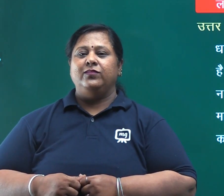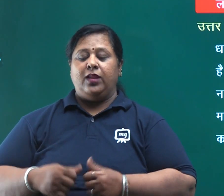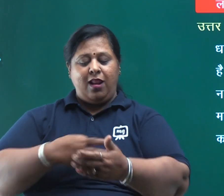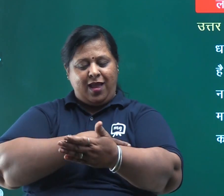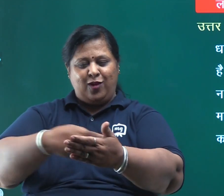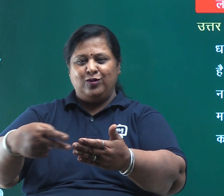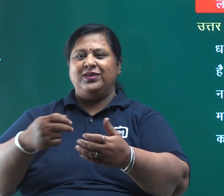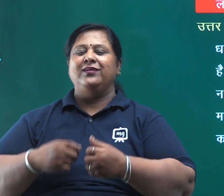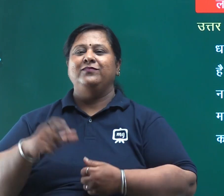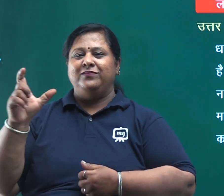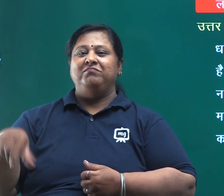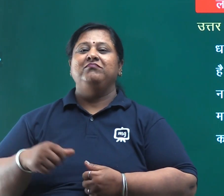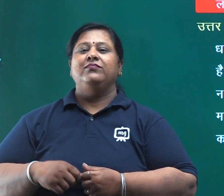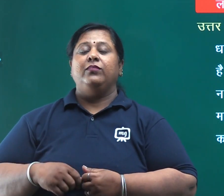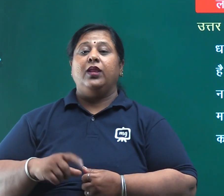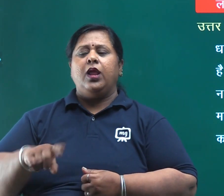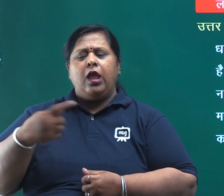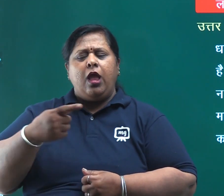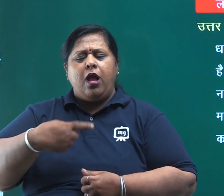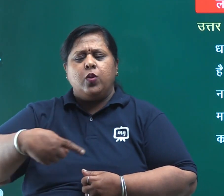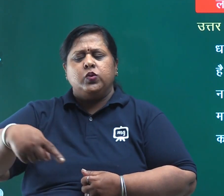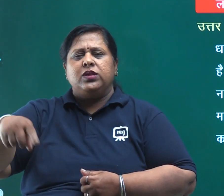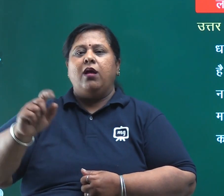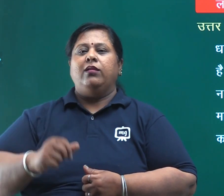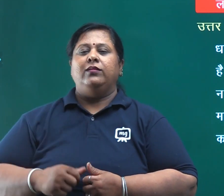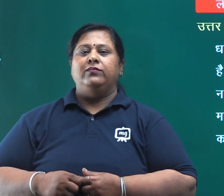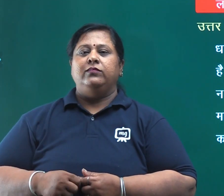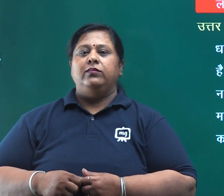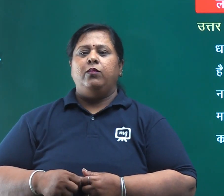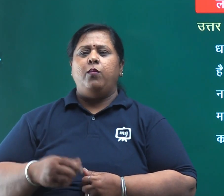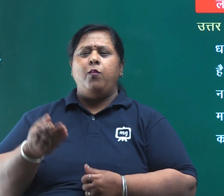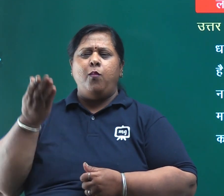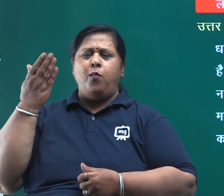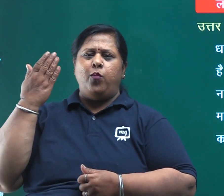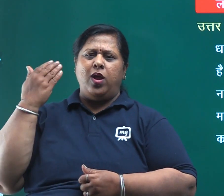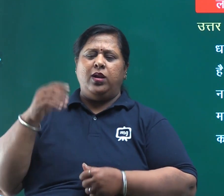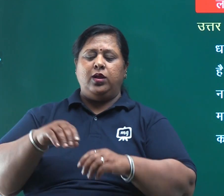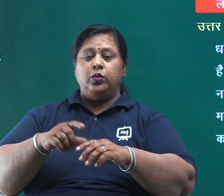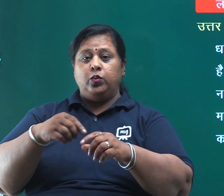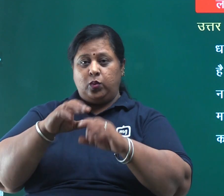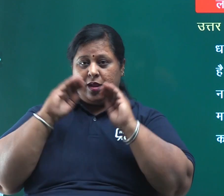नेहरू जी के अनुसार पुरानी दुनिया का